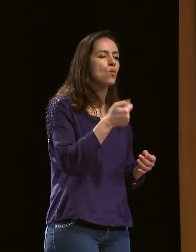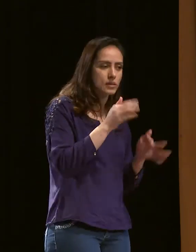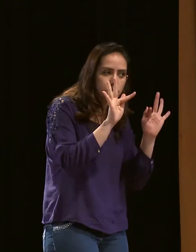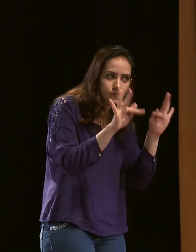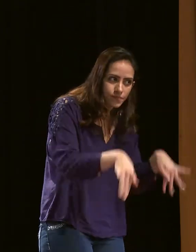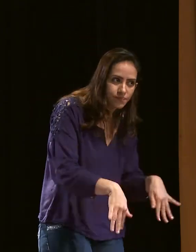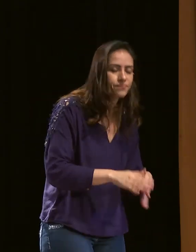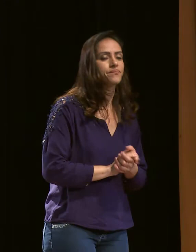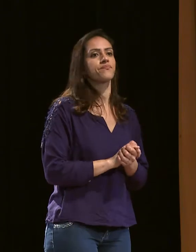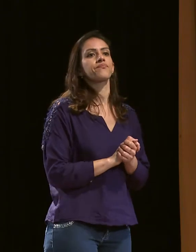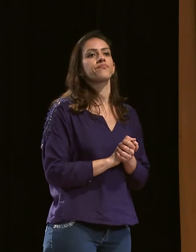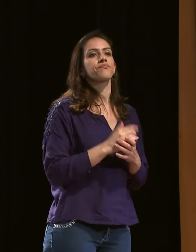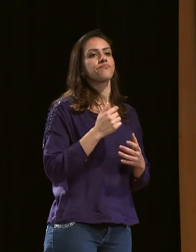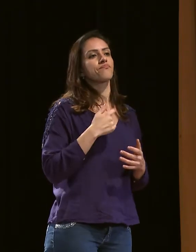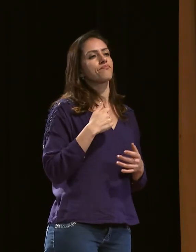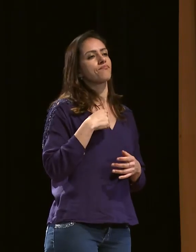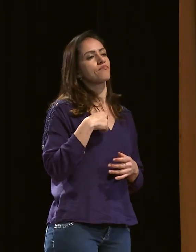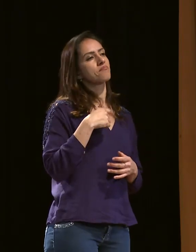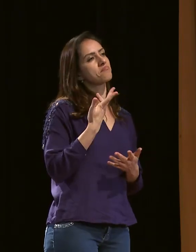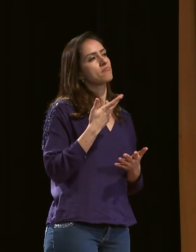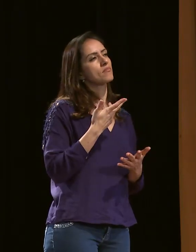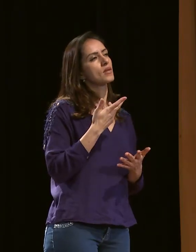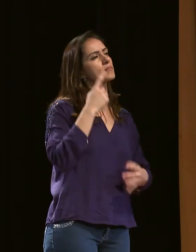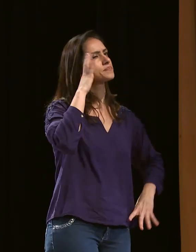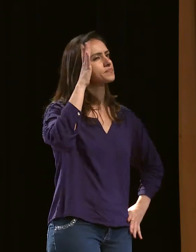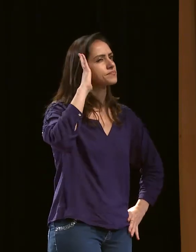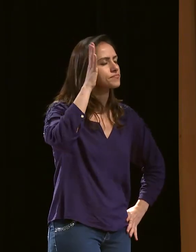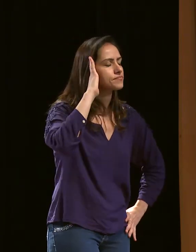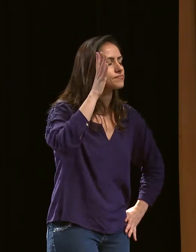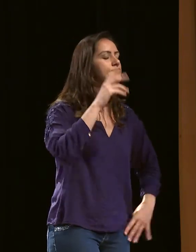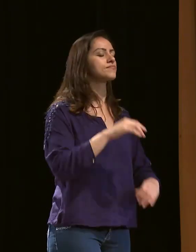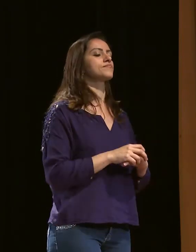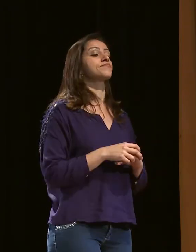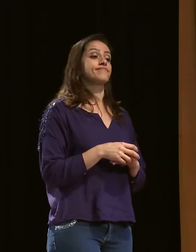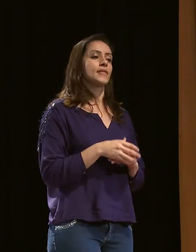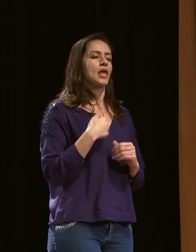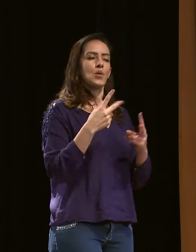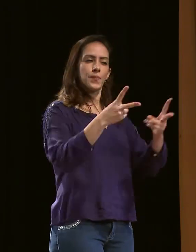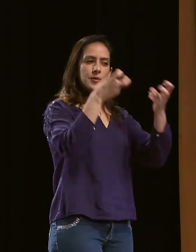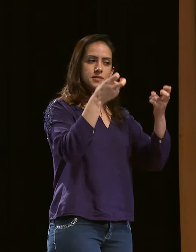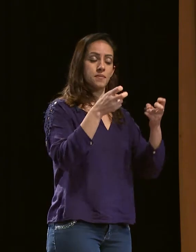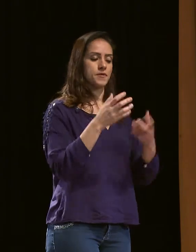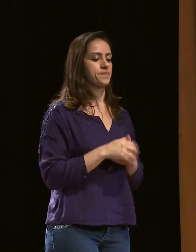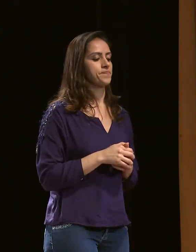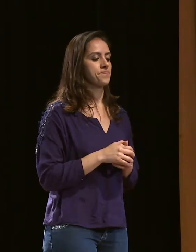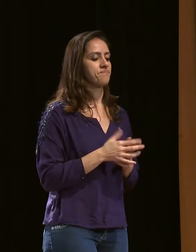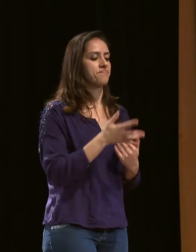Então, quase, né, terminando minha apresentação, eu fiquei pensando e eu percebi